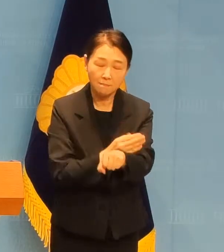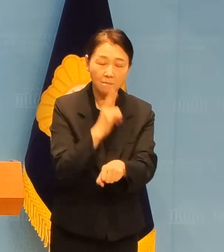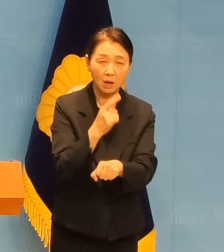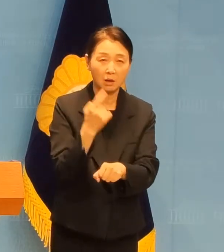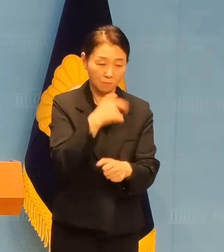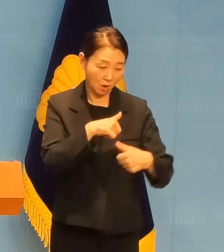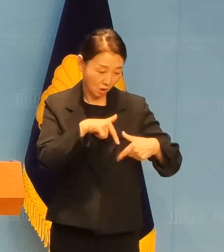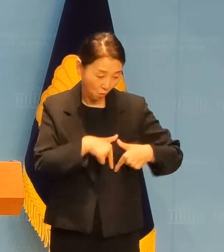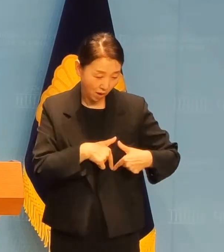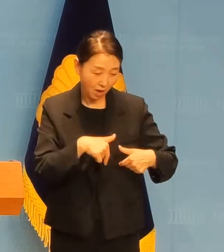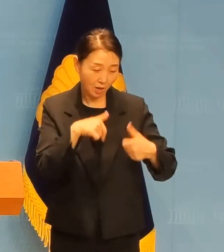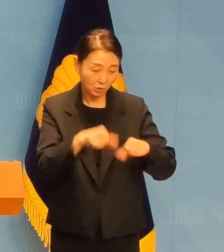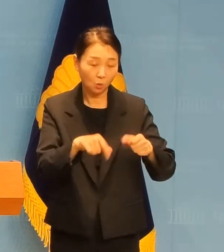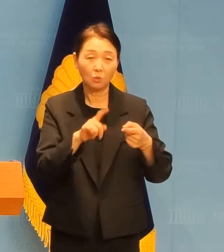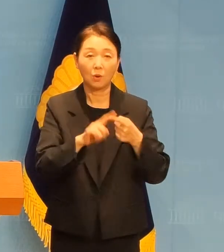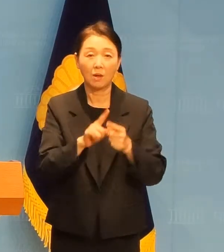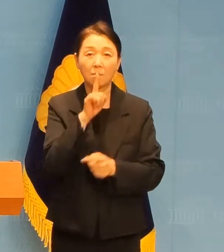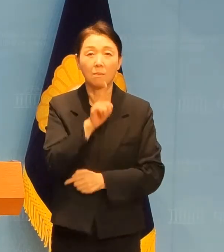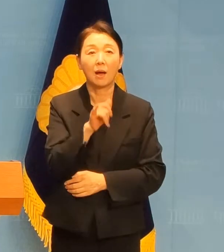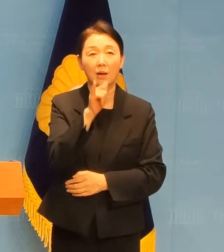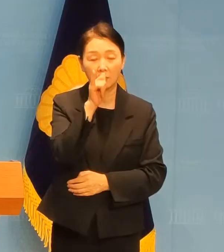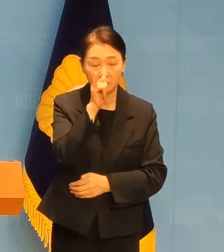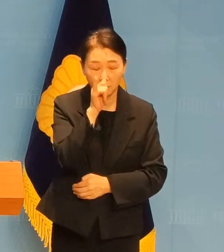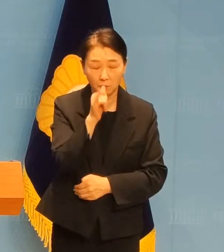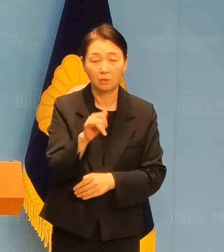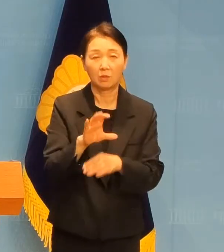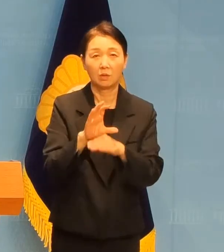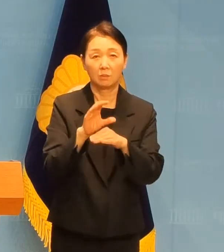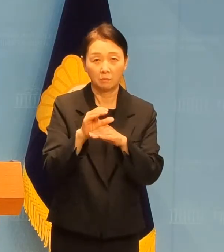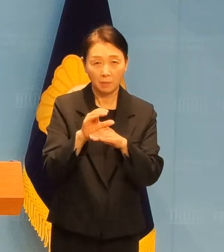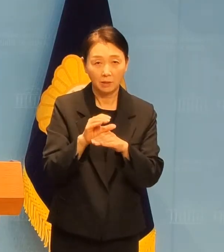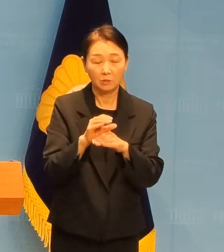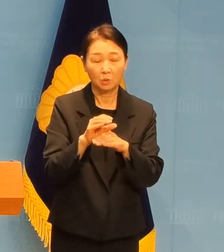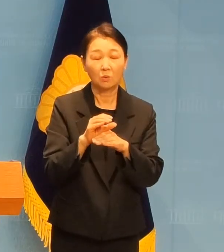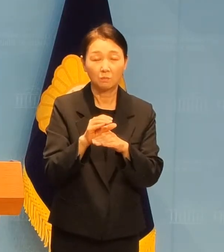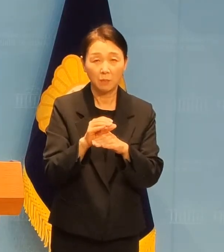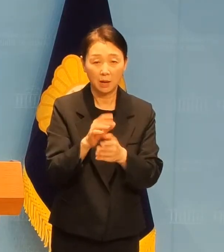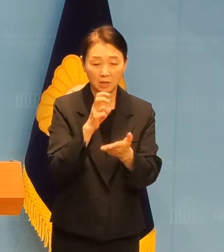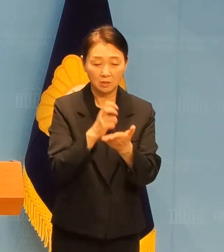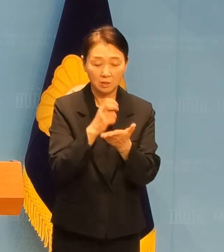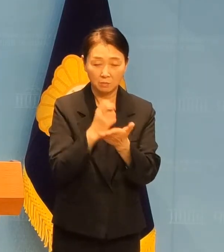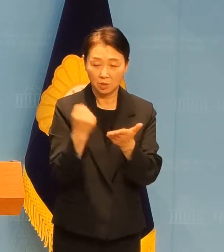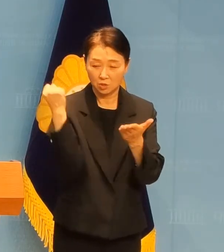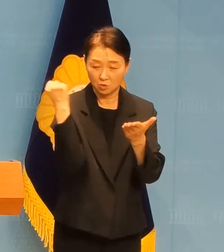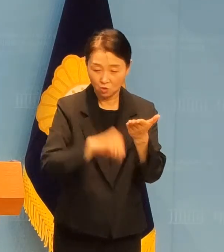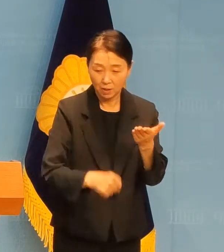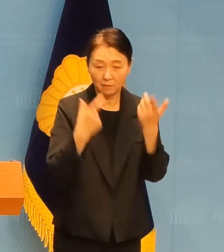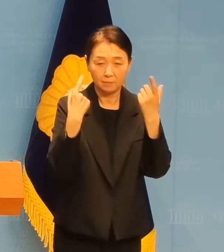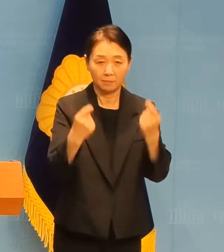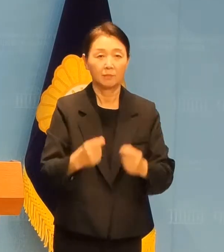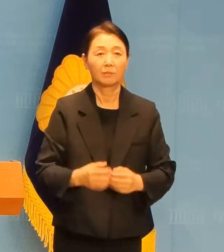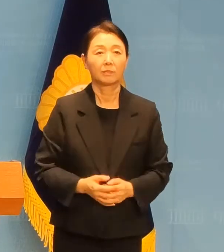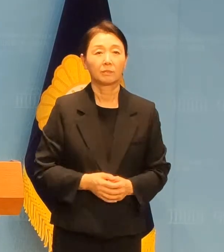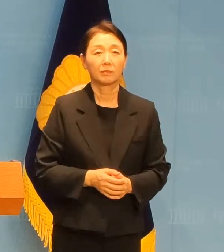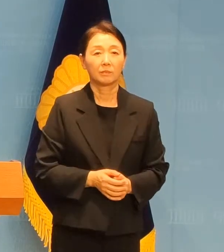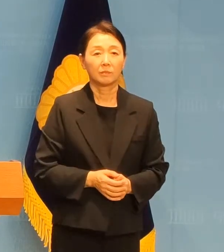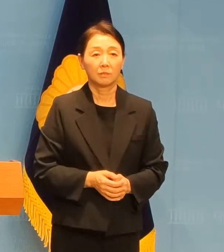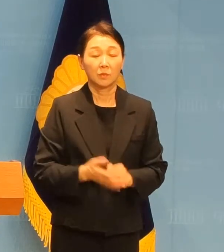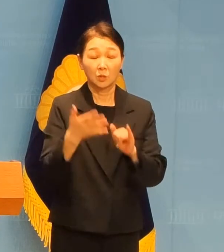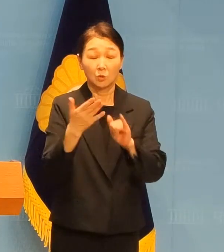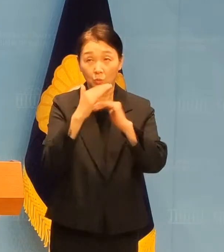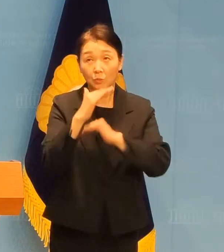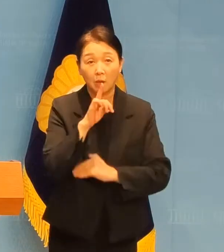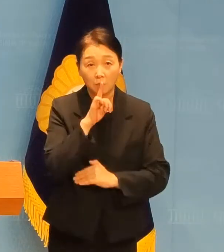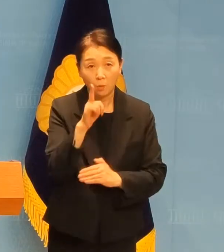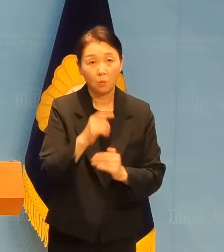명예훼손에 해당하는 발언을 하였다고 방송시민 규정을 위반한 것으로 판단하였습니다. 유튜브 대응